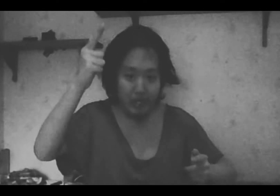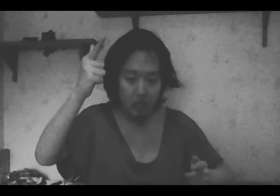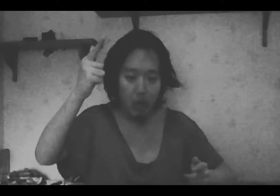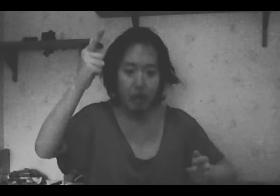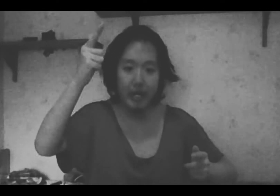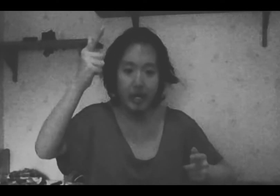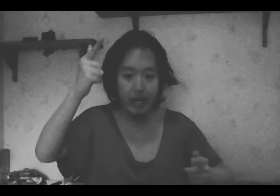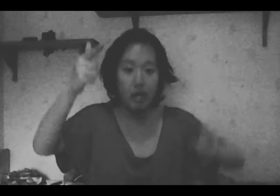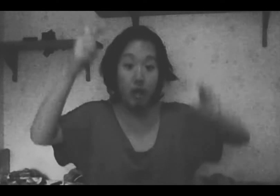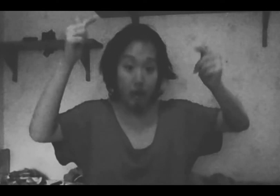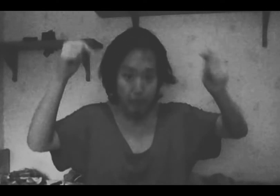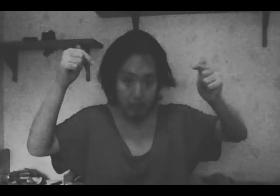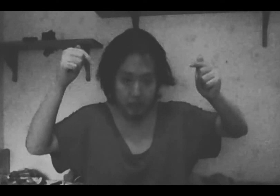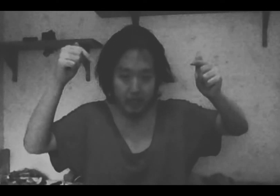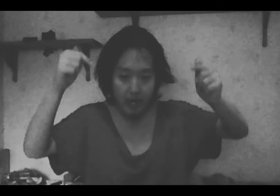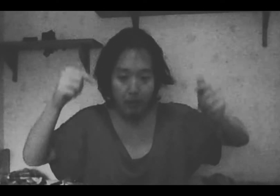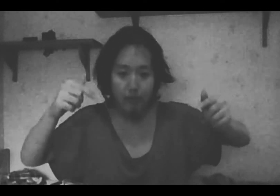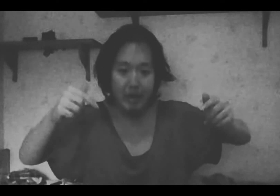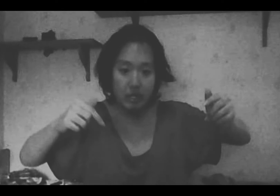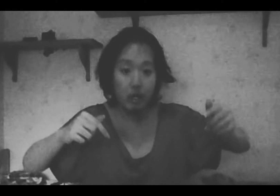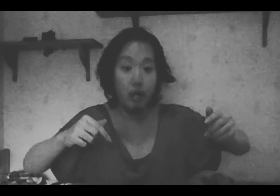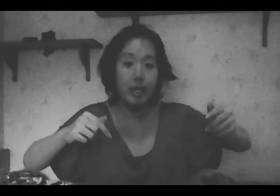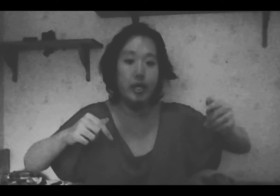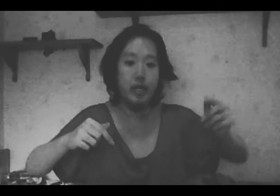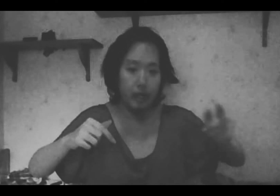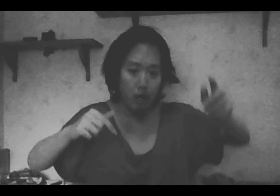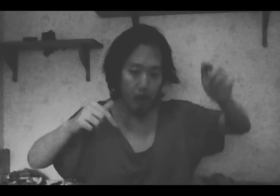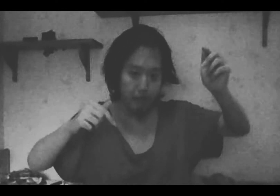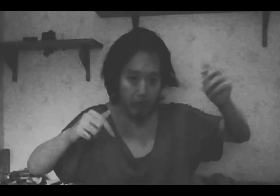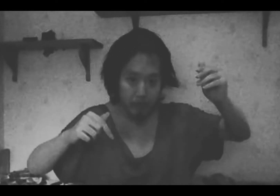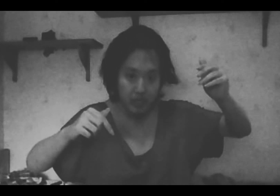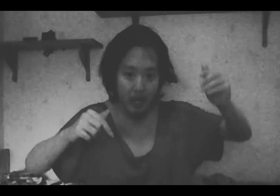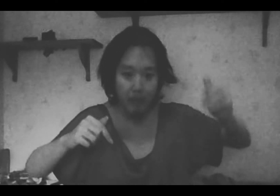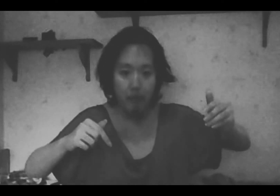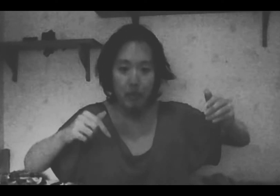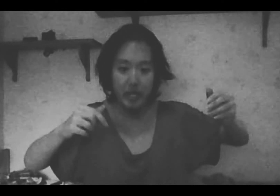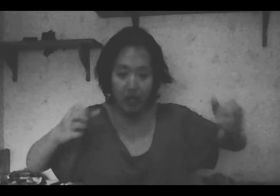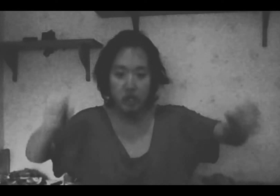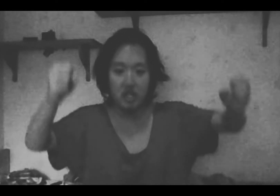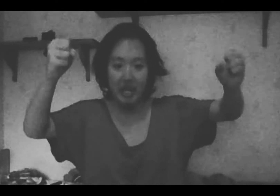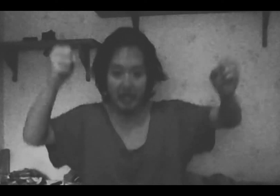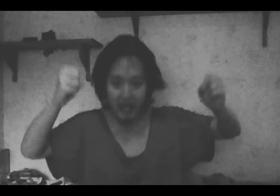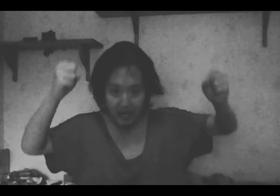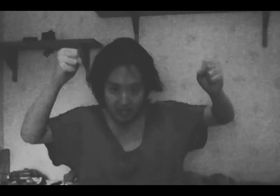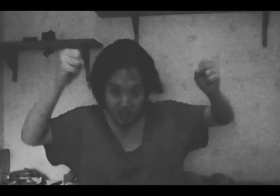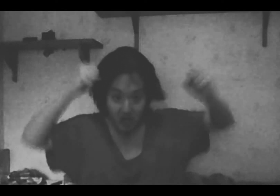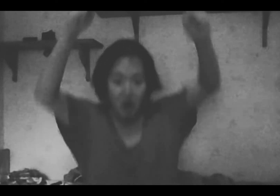är du skrålig igen och bumsikaboom är du skrålig igen och bumsikaboom bumsikaboom mies till kuttingen Tjo!